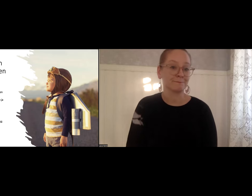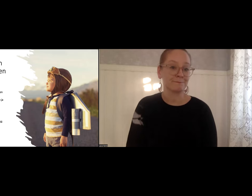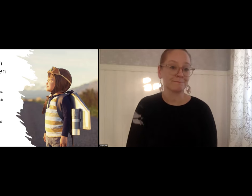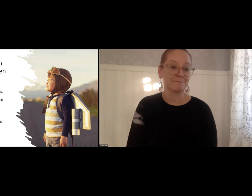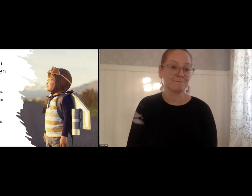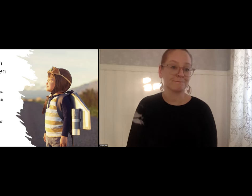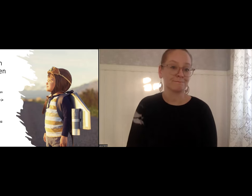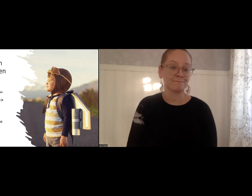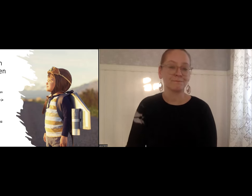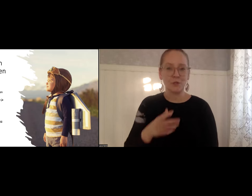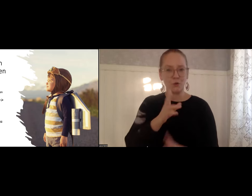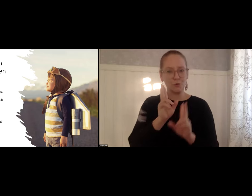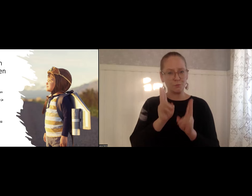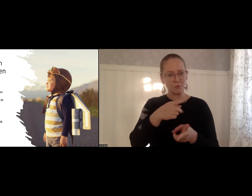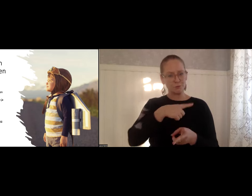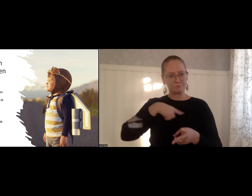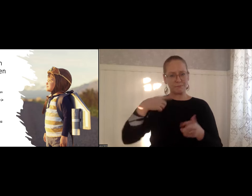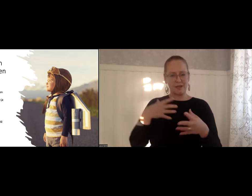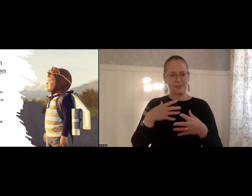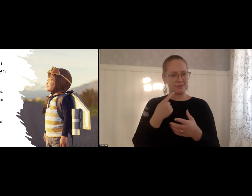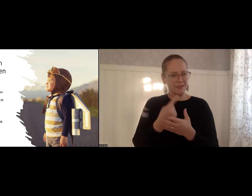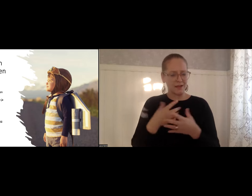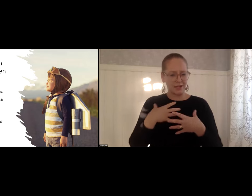Lapsi voi olla kielen asiantuntija.